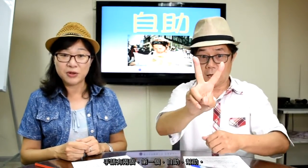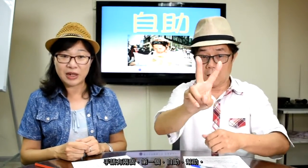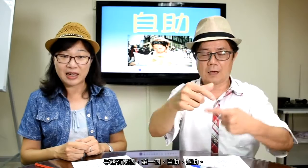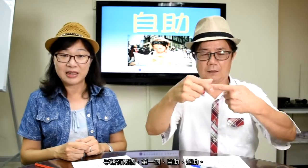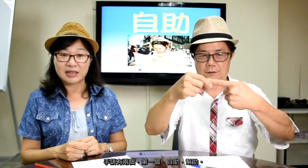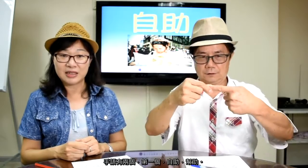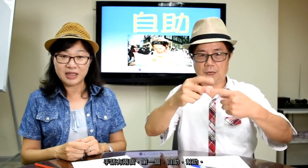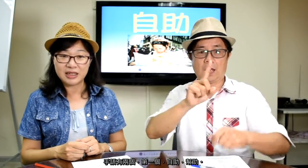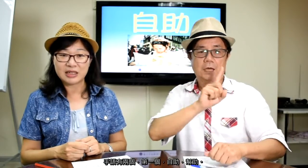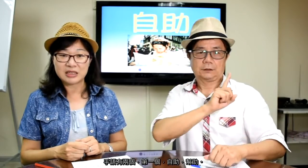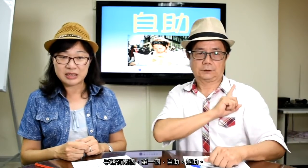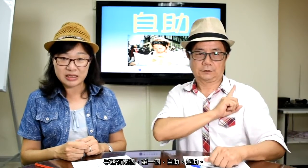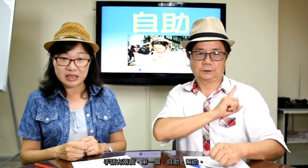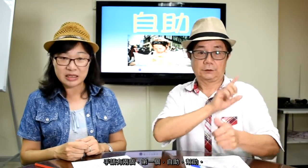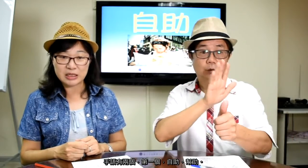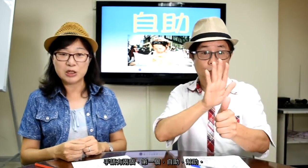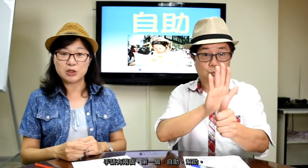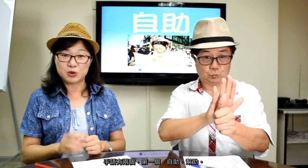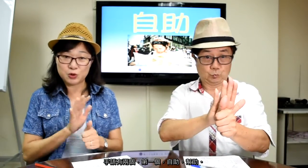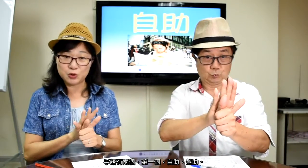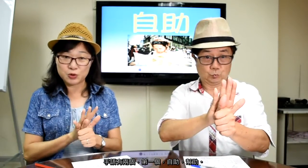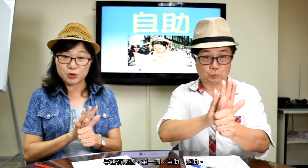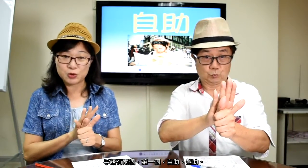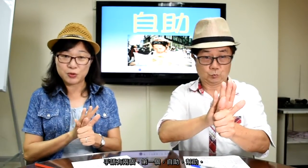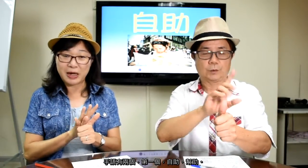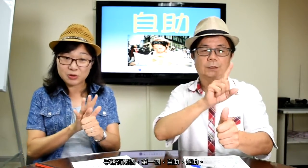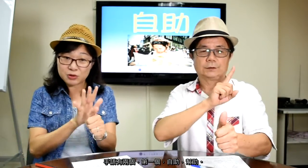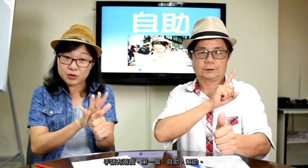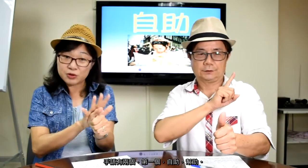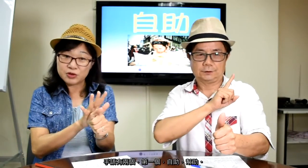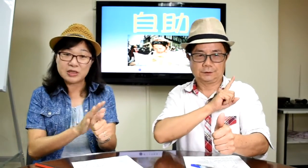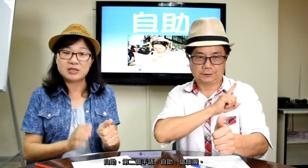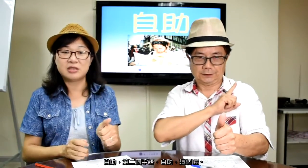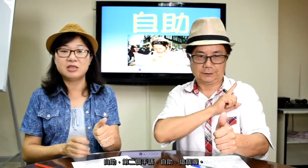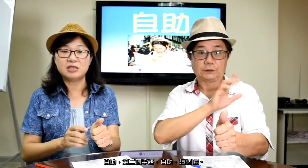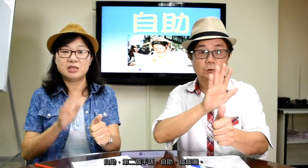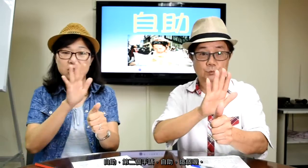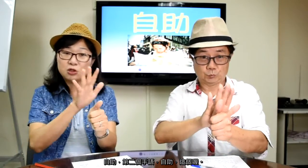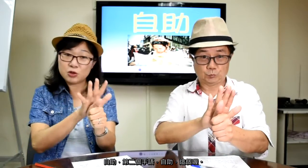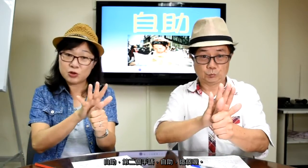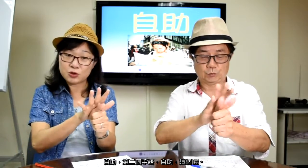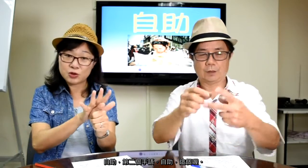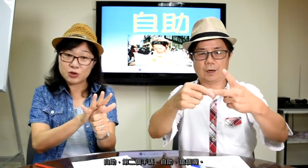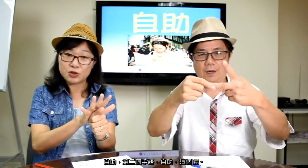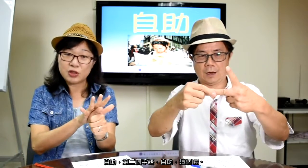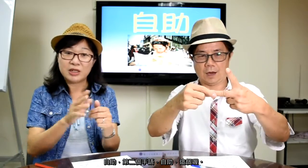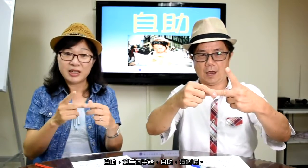语有两个，第一个自助帮助，自助，第二